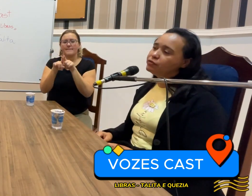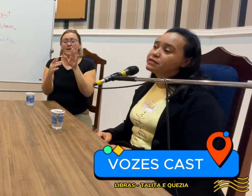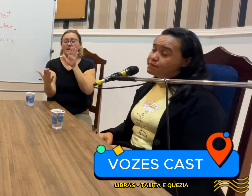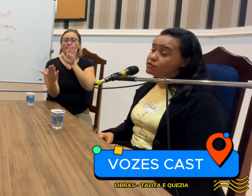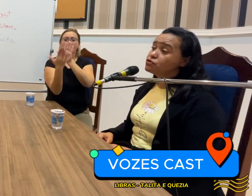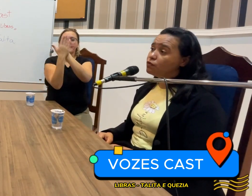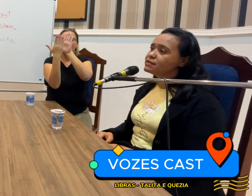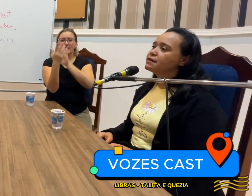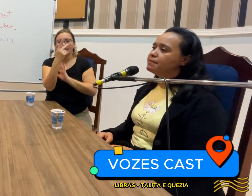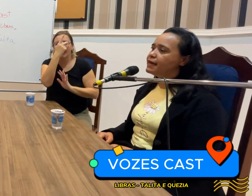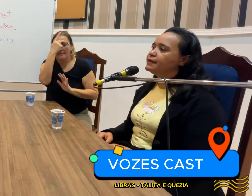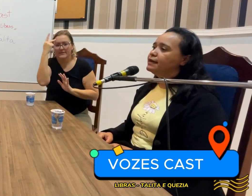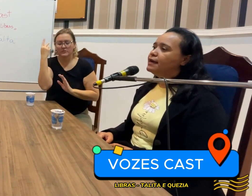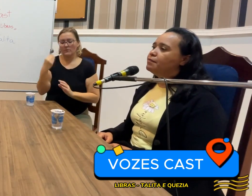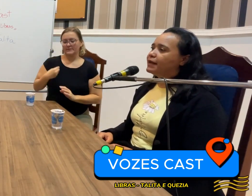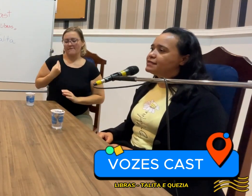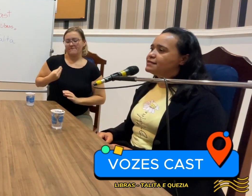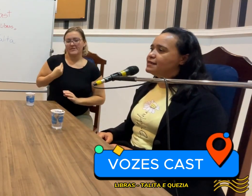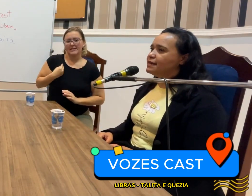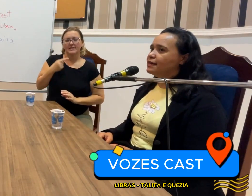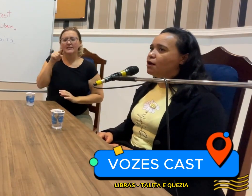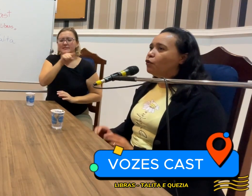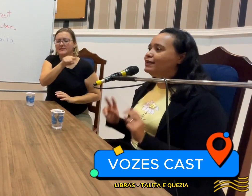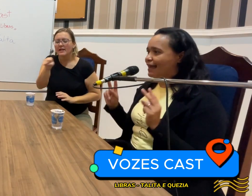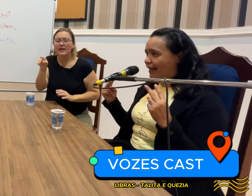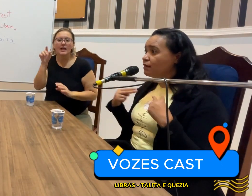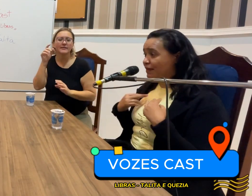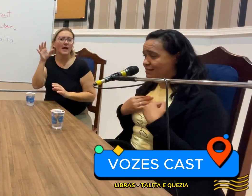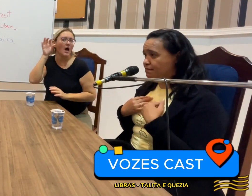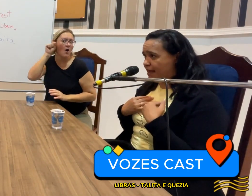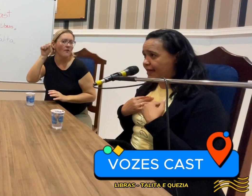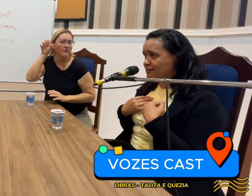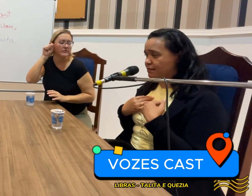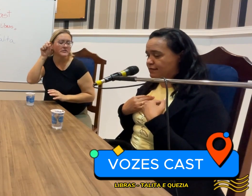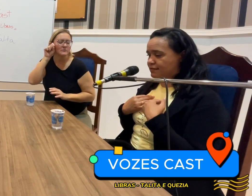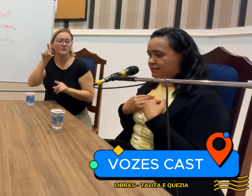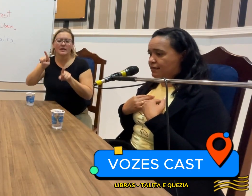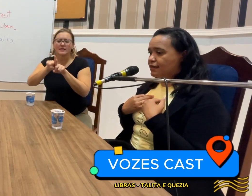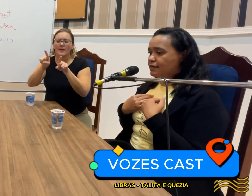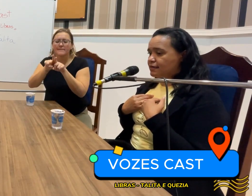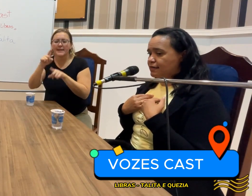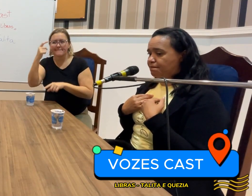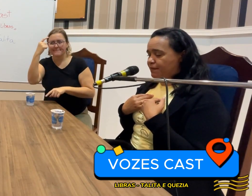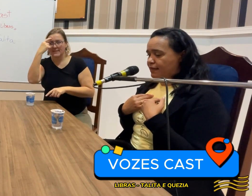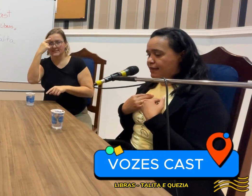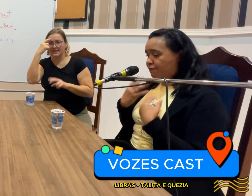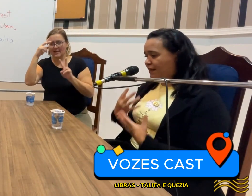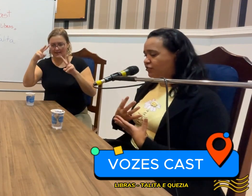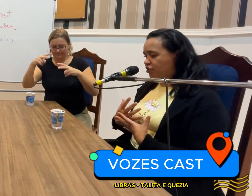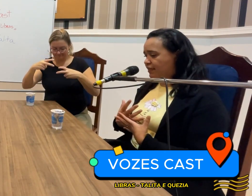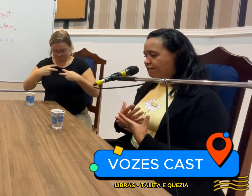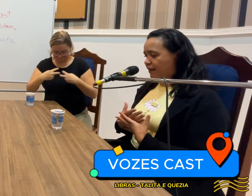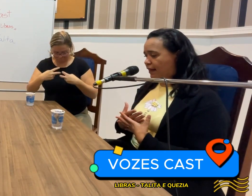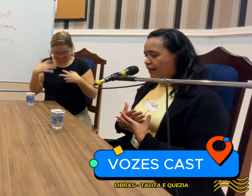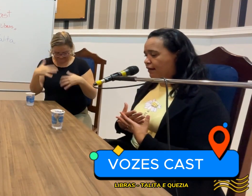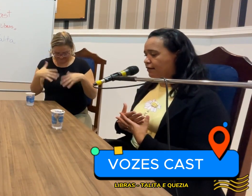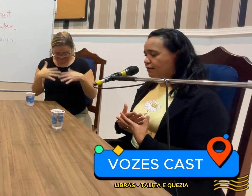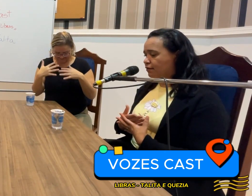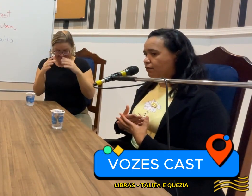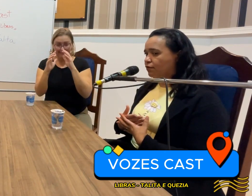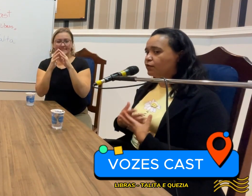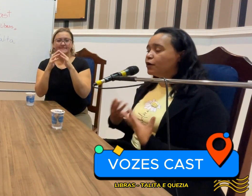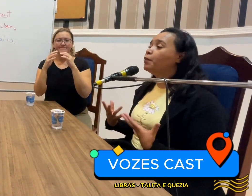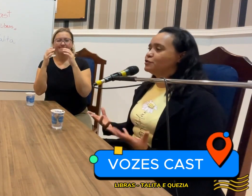vida de outras pessoas também, para se olharem para si mesmas e refletirem,